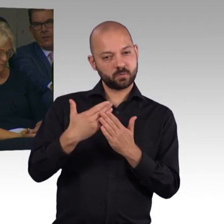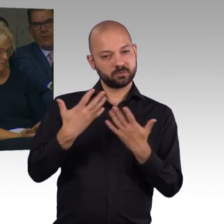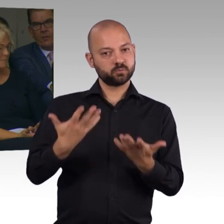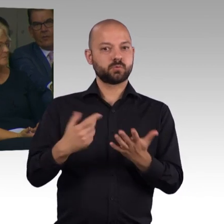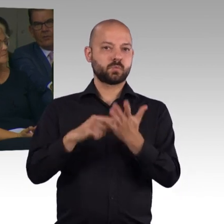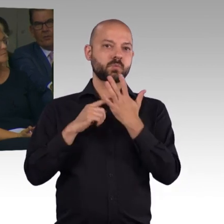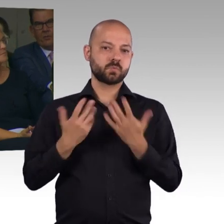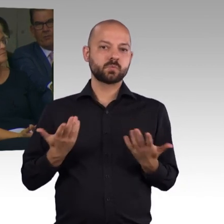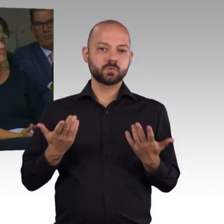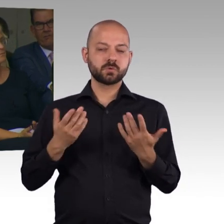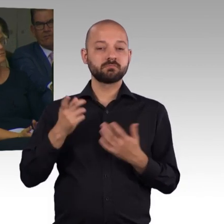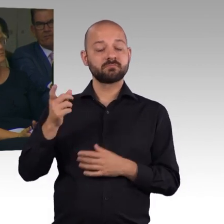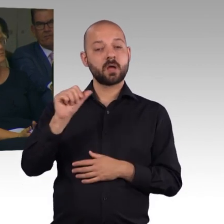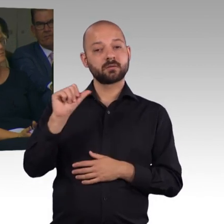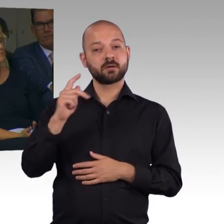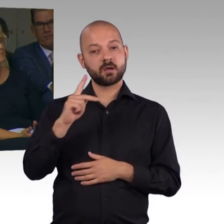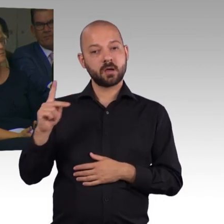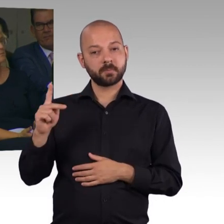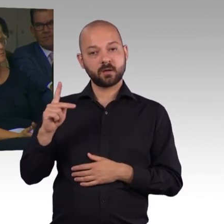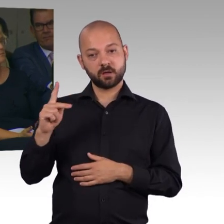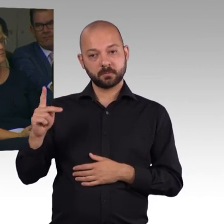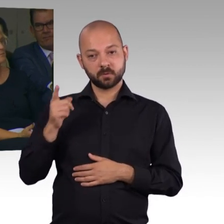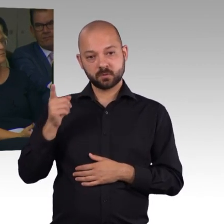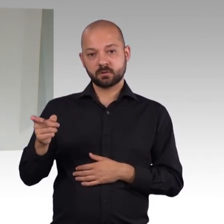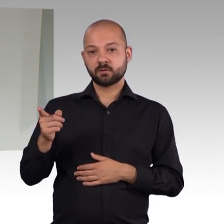das Ergebnis. Das Ergebnis ist Ursula von der Leyen.